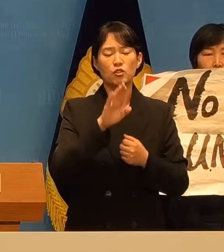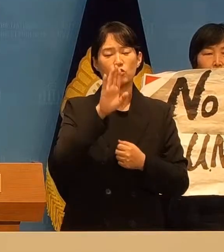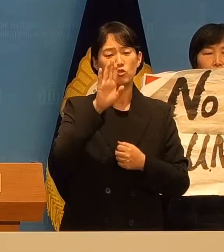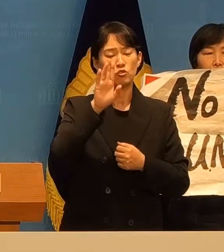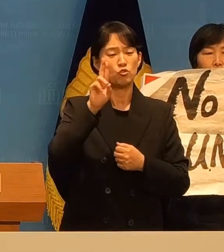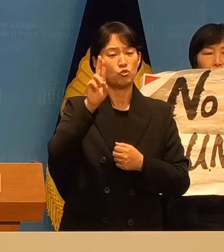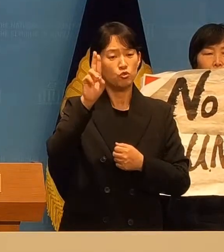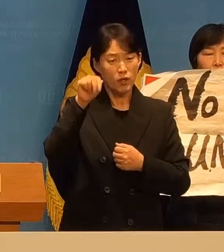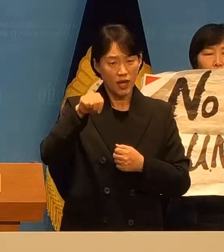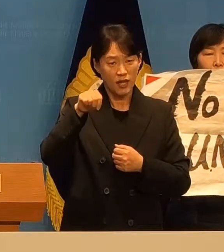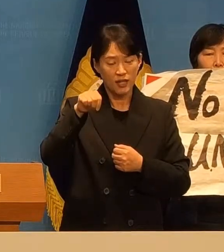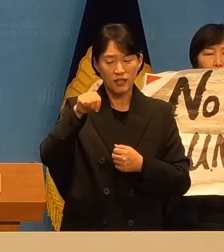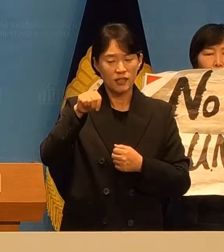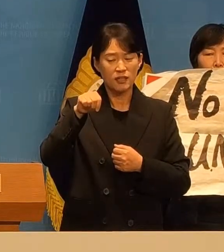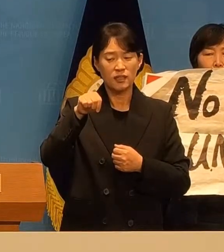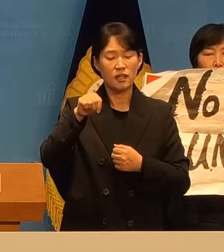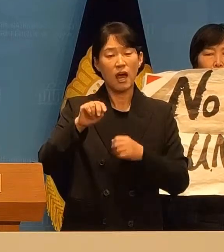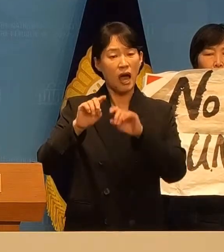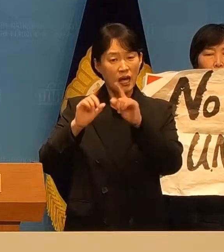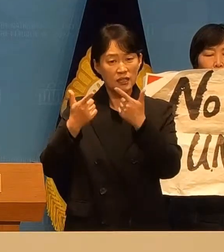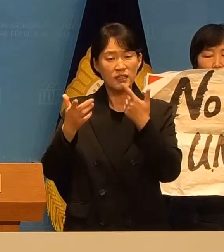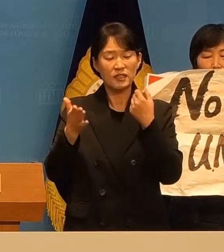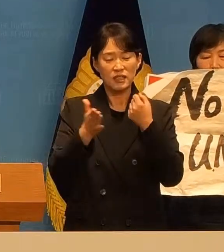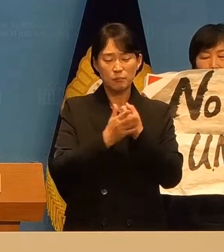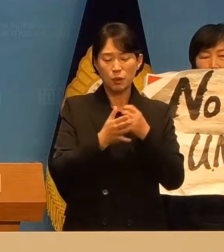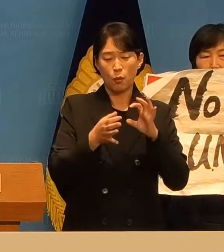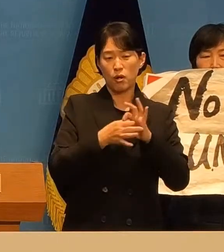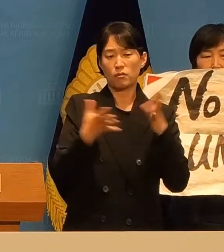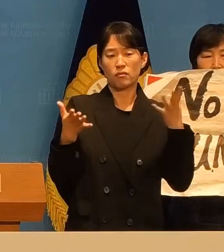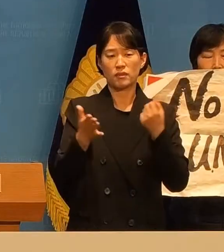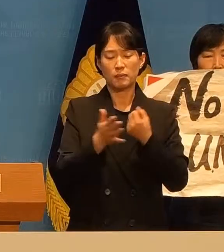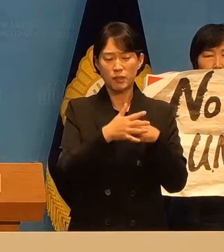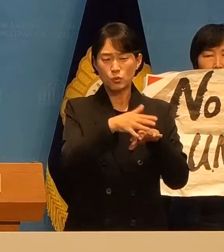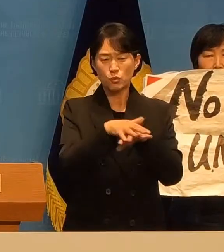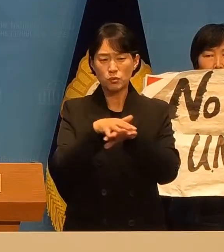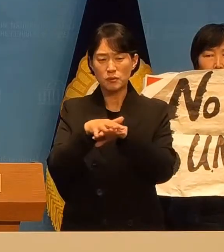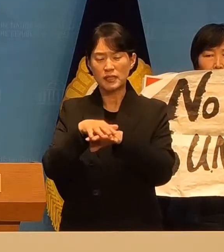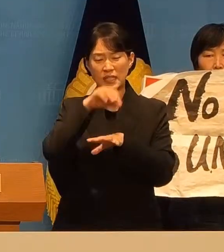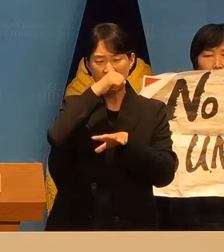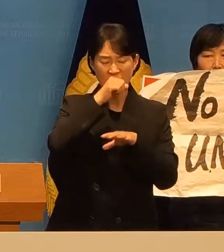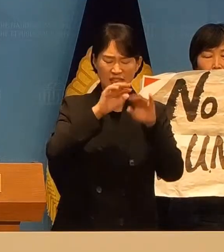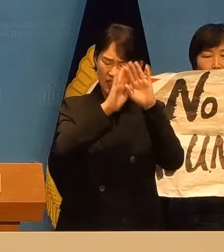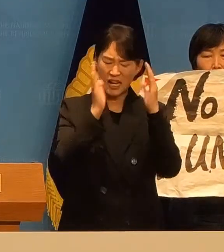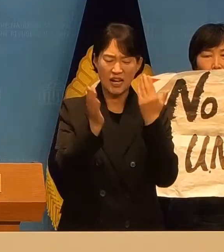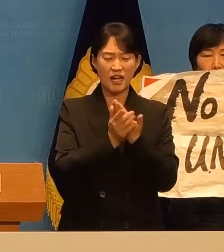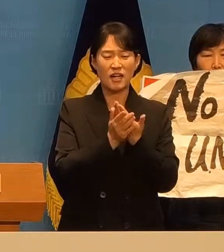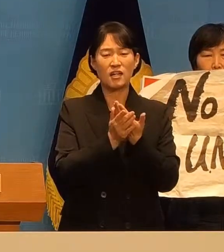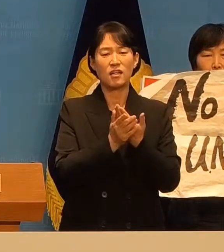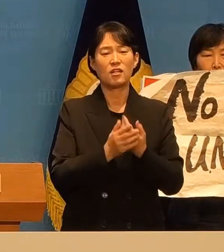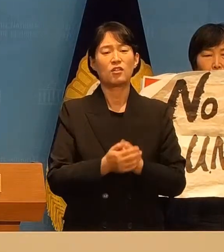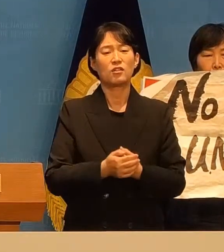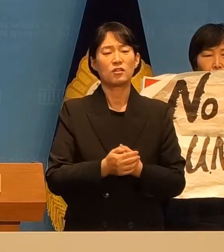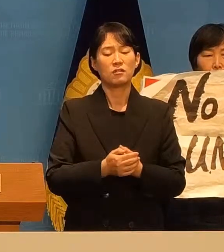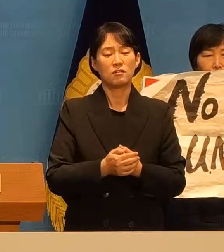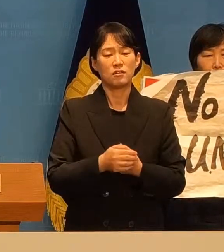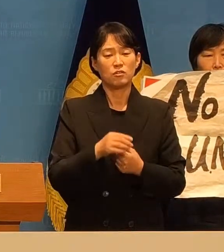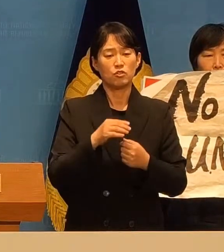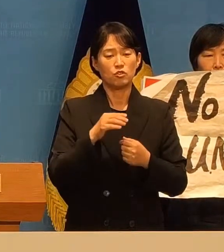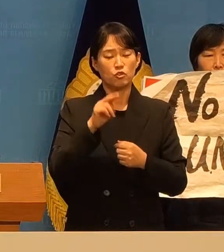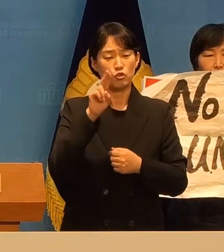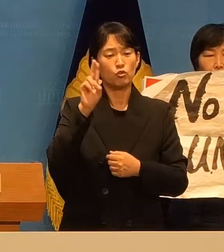때문에, 유엔과 무관하기 때문에 인사적으로나 조직적으로나 예산면에나 또 유엔 안보리